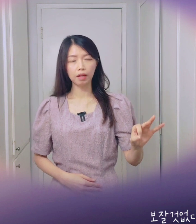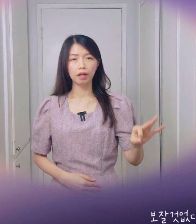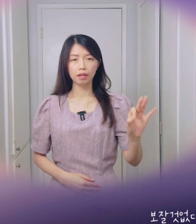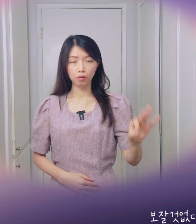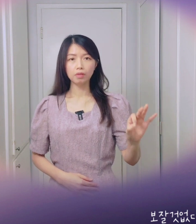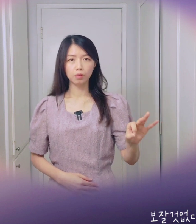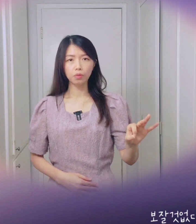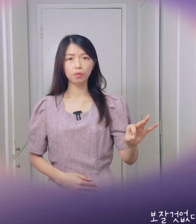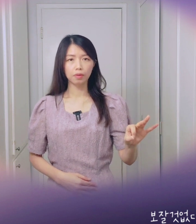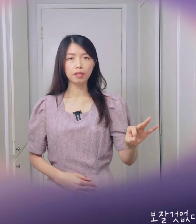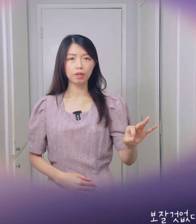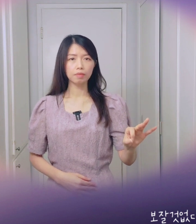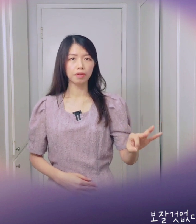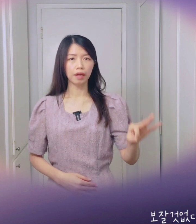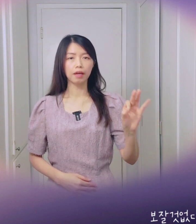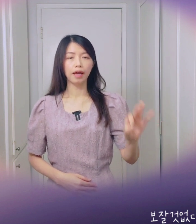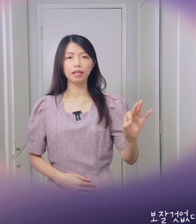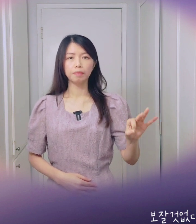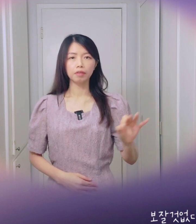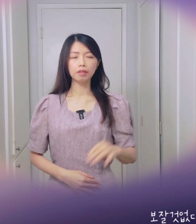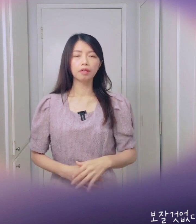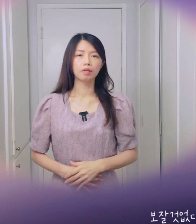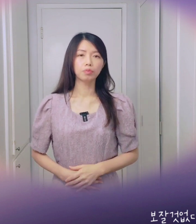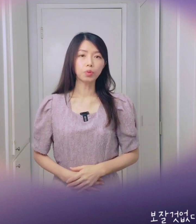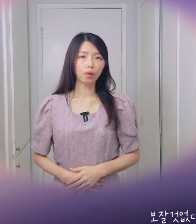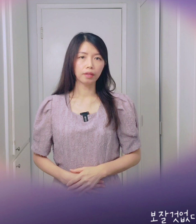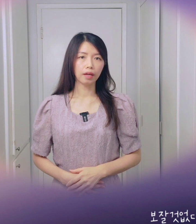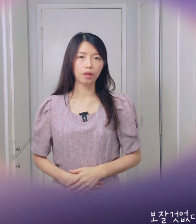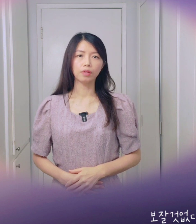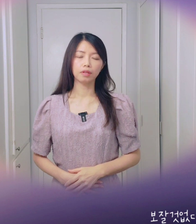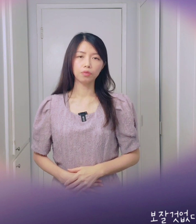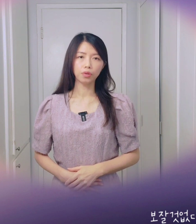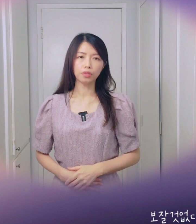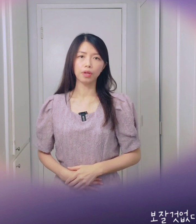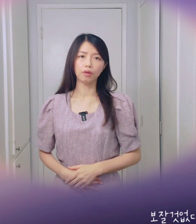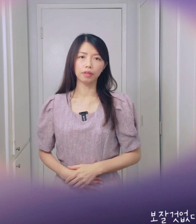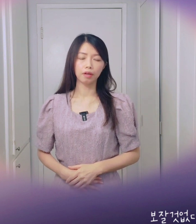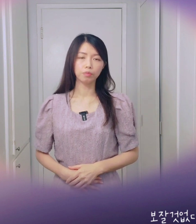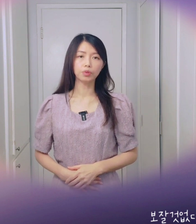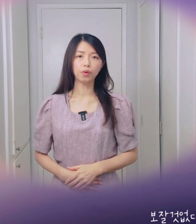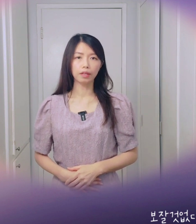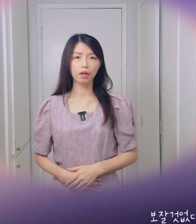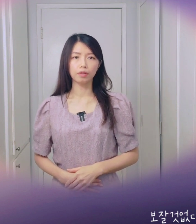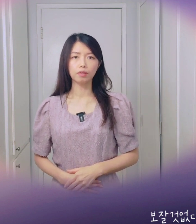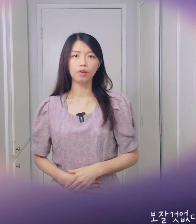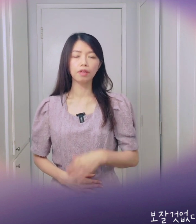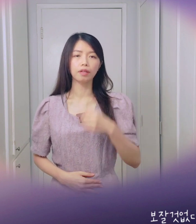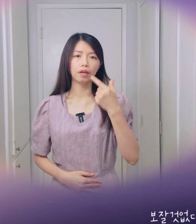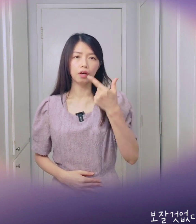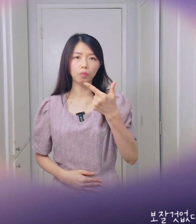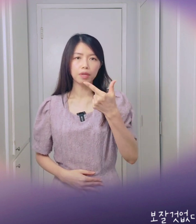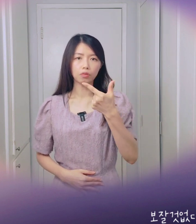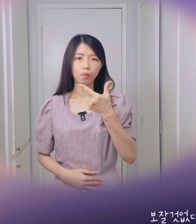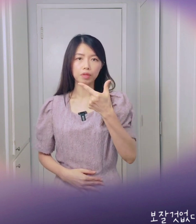보잘것없다 이런 뜻으로 해석을 했습니다. 아니면은 부족하다라고 하는 뜻의 수어도 하셔도 될 것 같아요. 부족하다라고 하는 뜻의